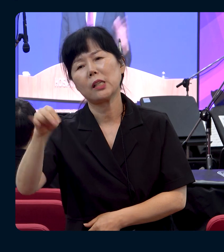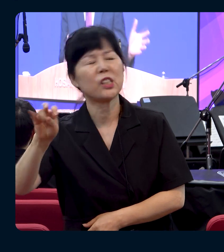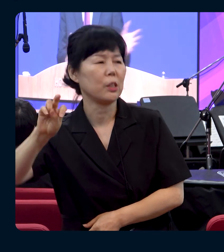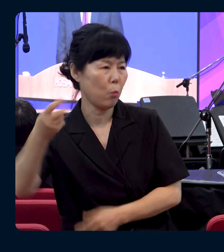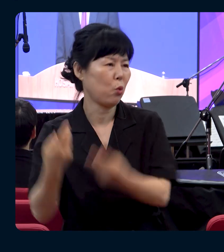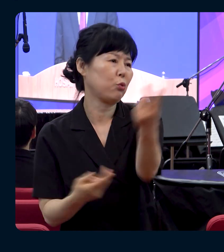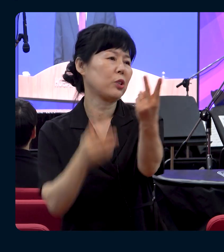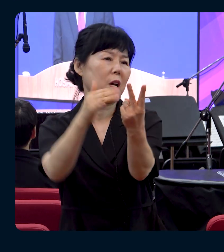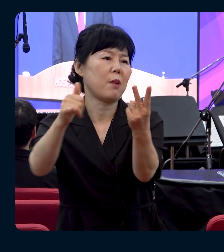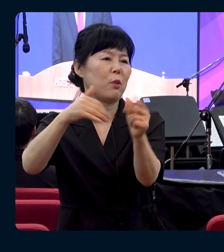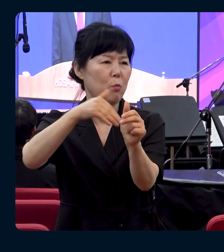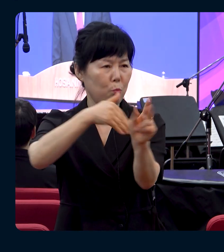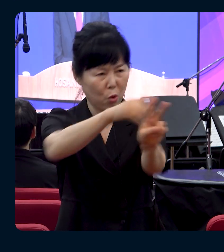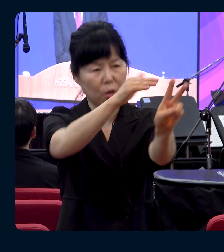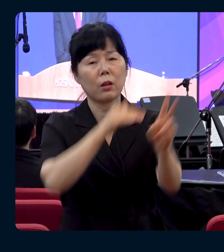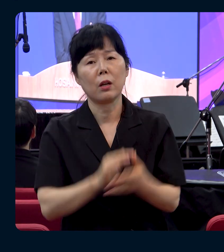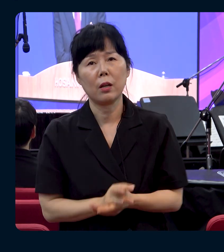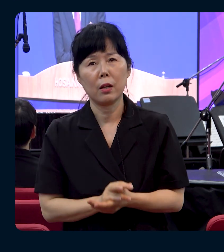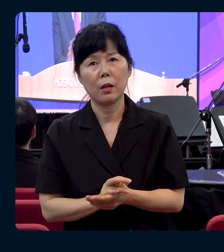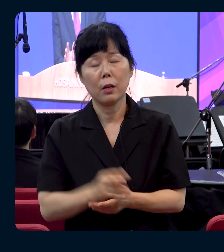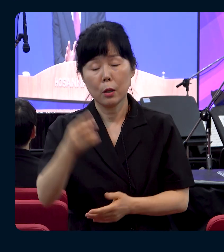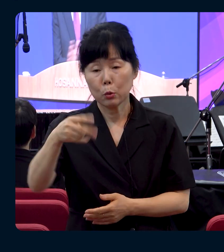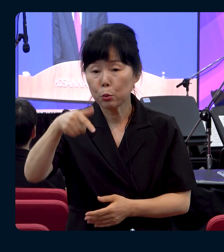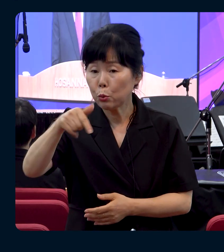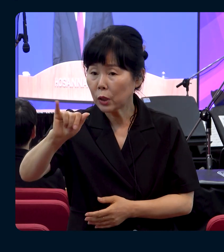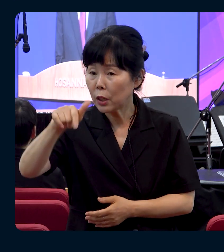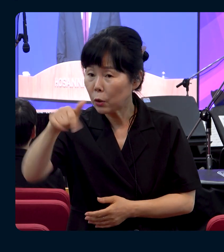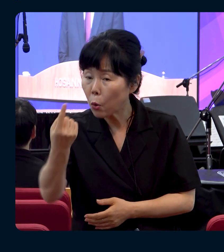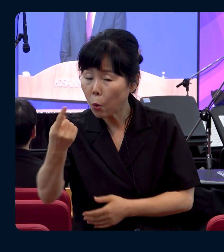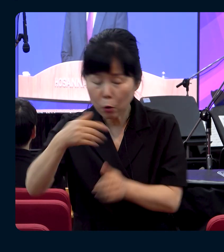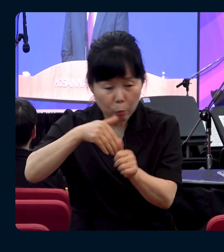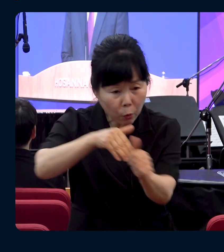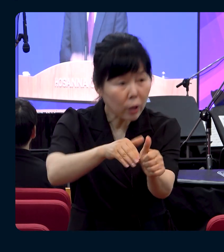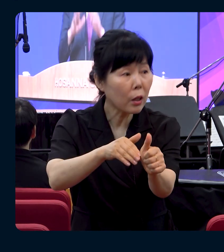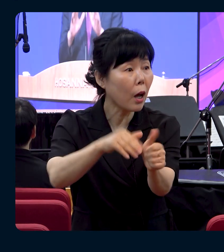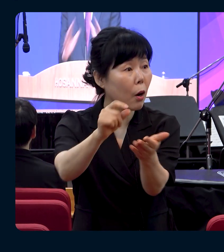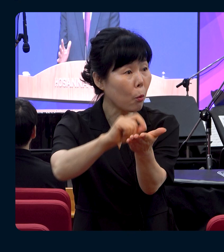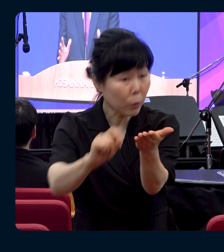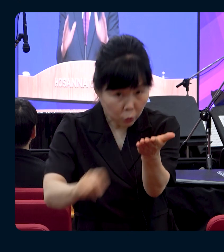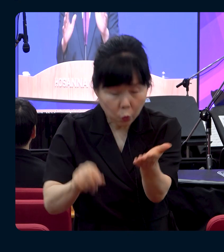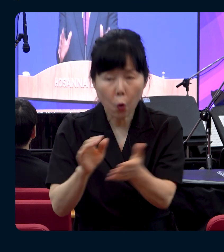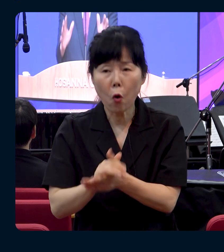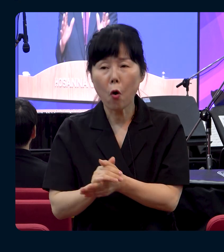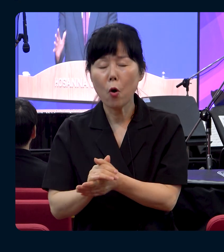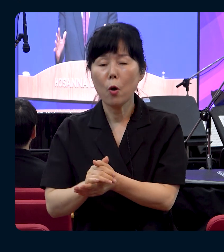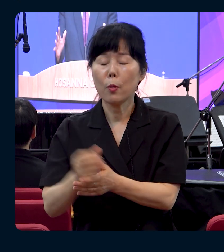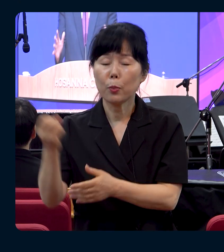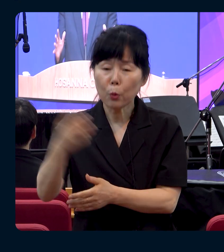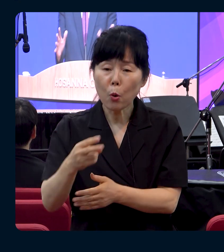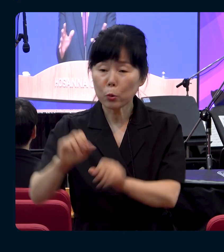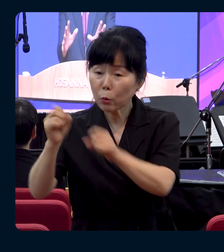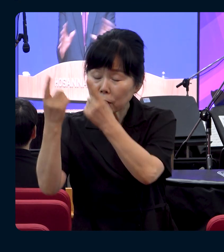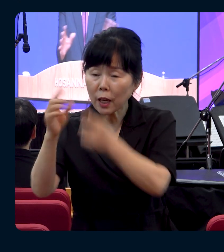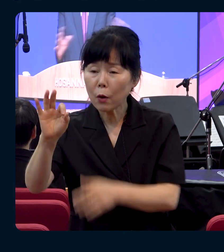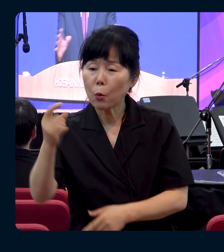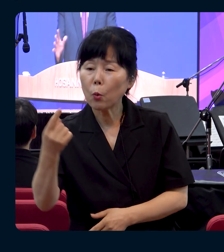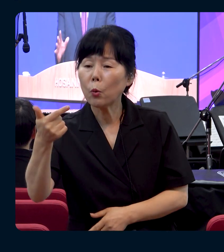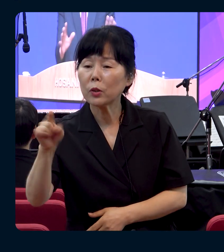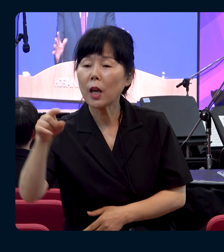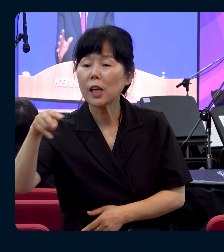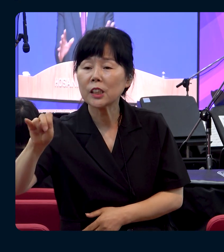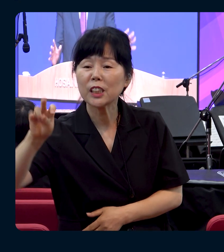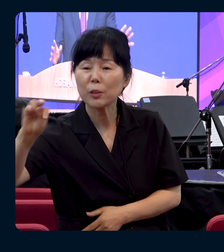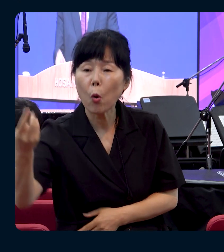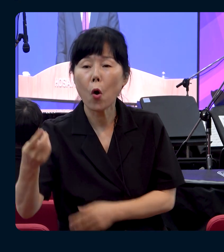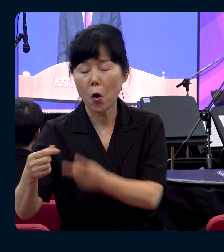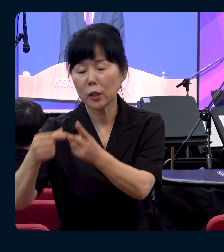편지 말미에 두기고를 보낸다라고 쓰고 또 오네시모를 함께 보낸다라고 쓰고 있는 이 바울 사도의